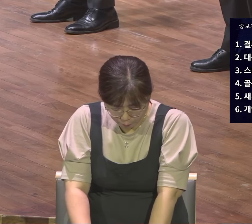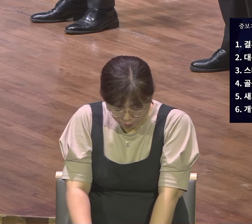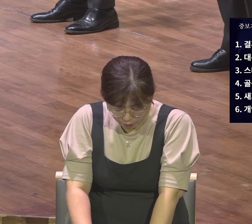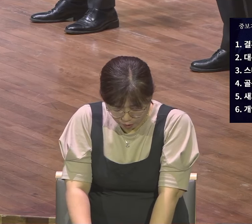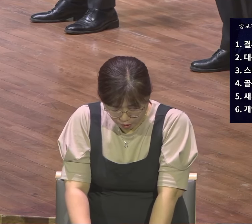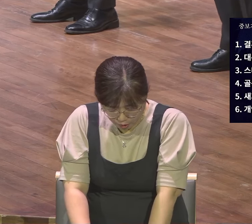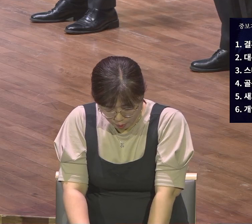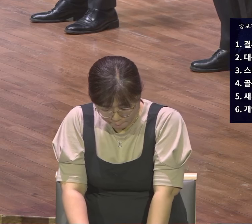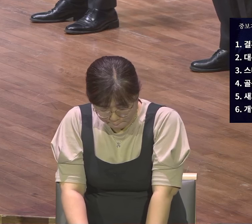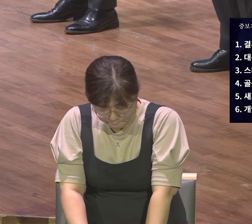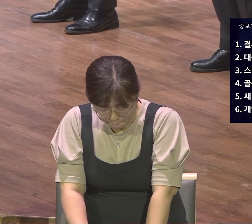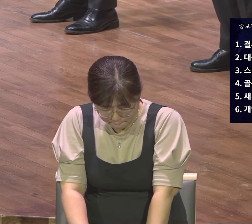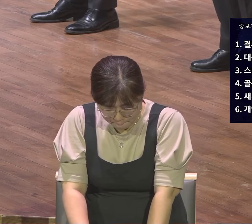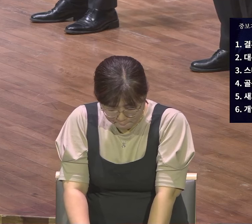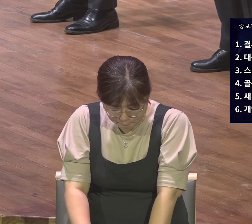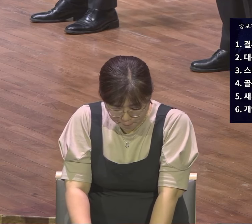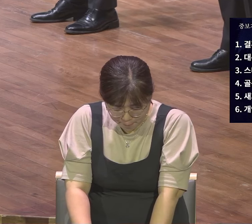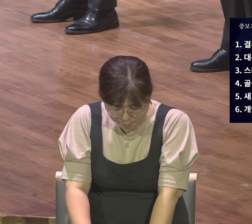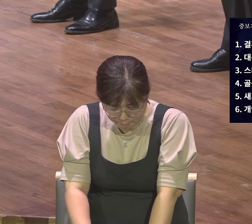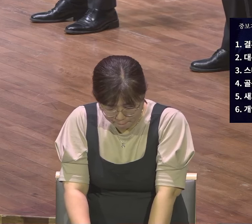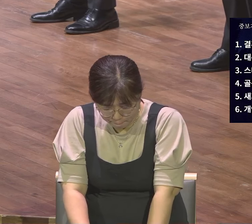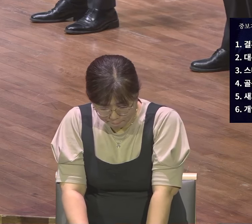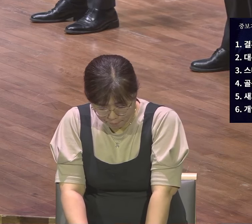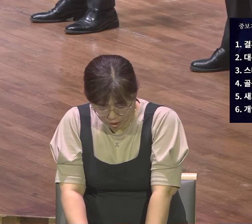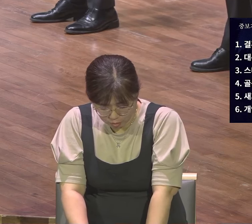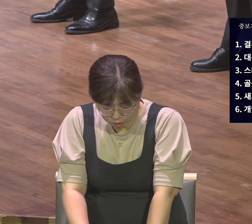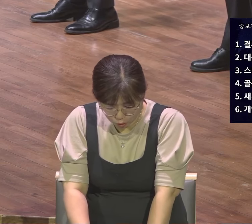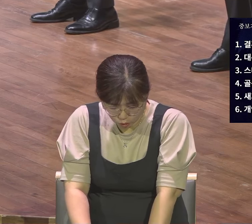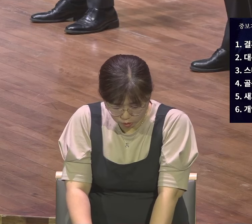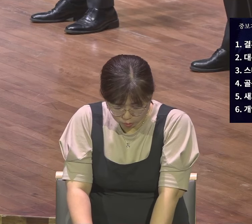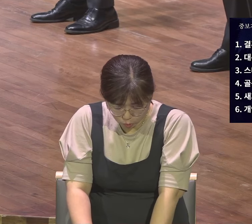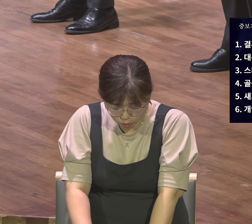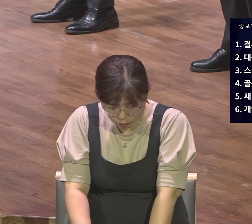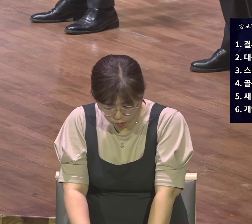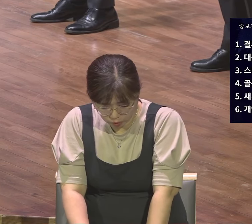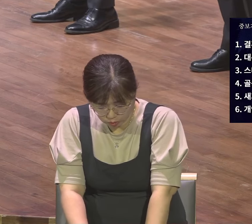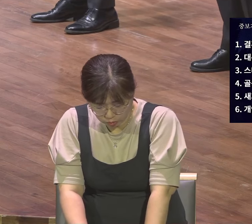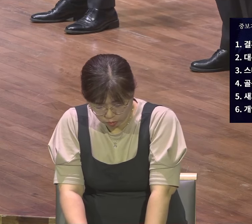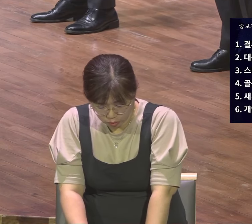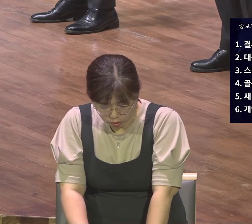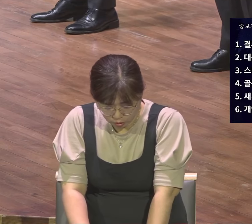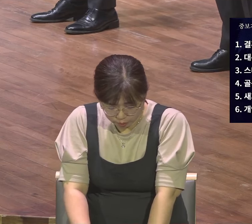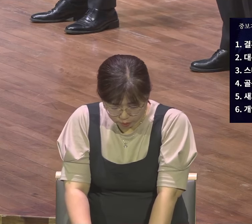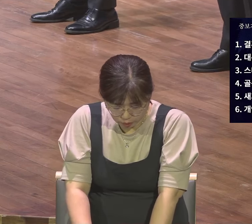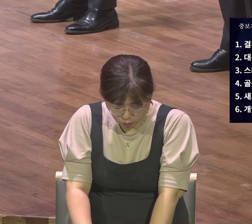빛의 운동이 일어나게 하도록 주님께서 역사하여 주시옵소서. 하나님